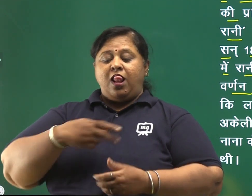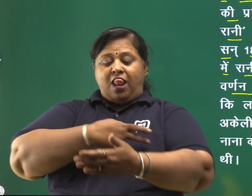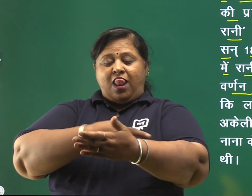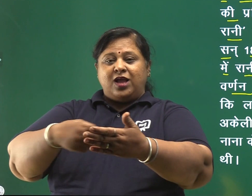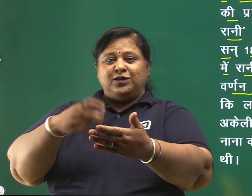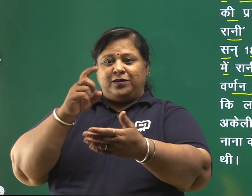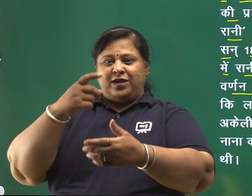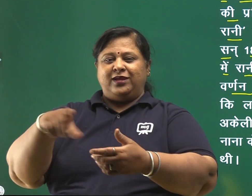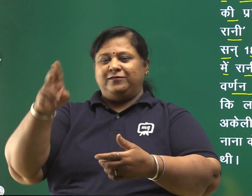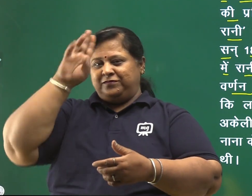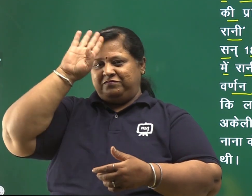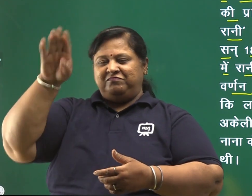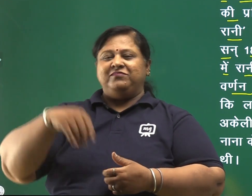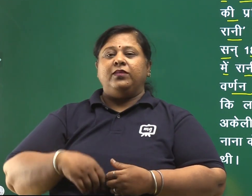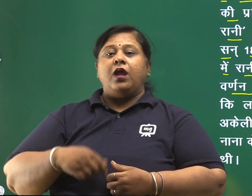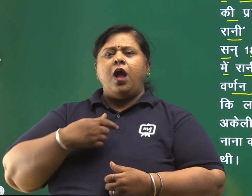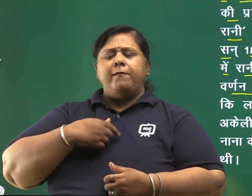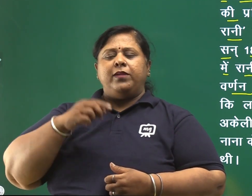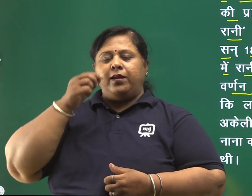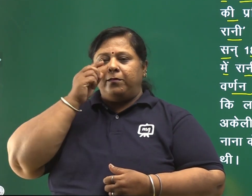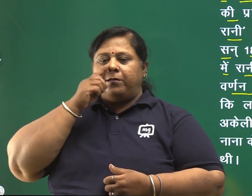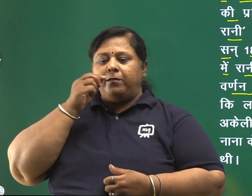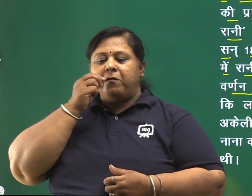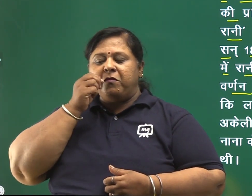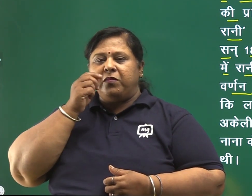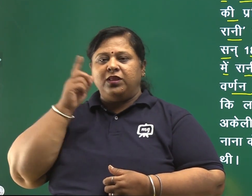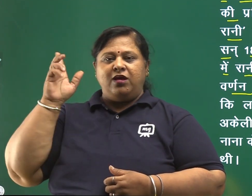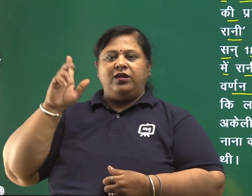लक्ष्मीबाई अपने पिता की